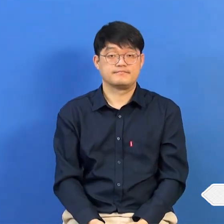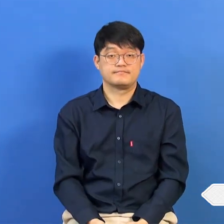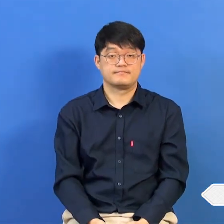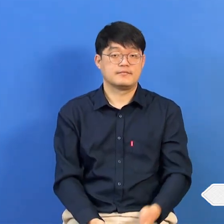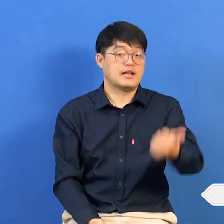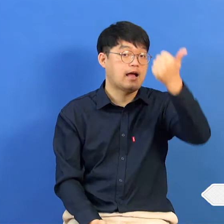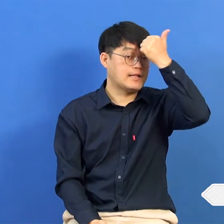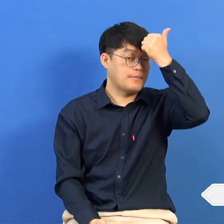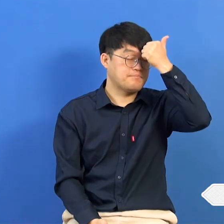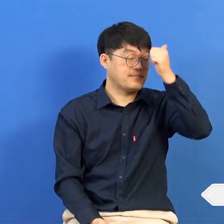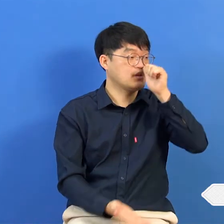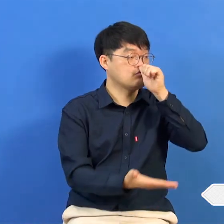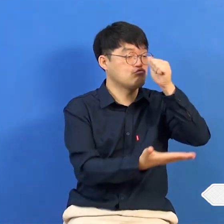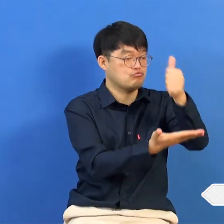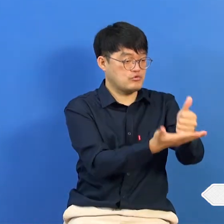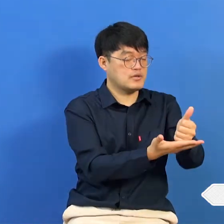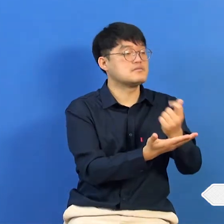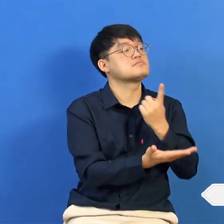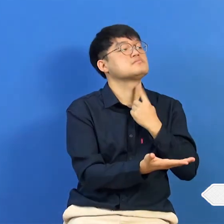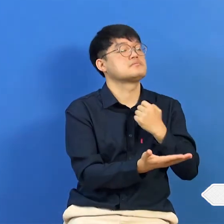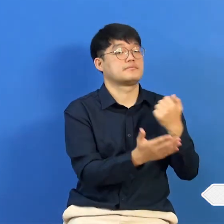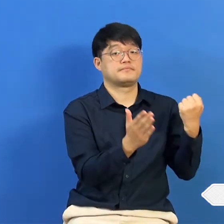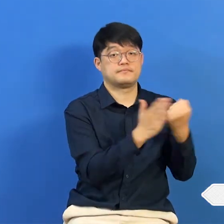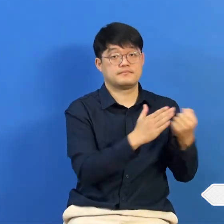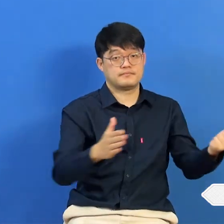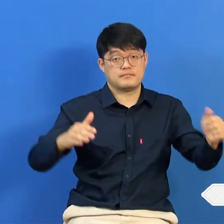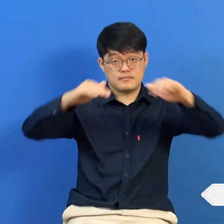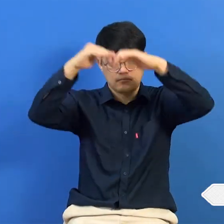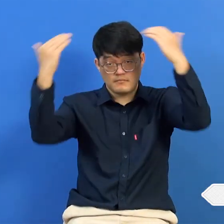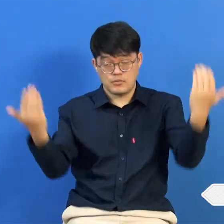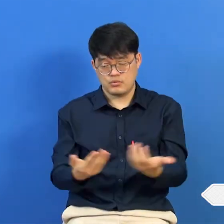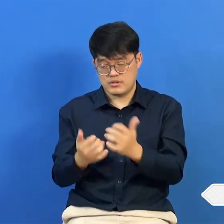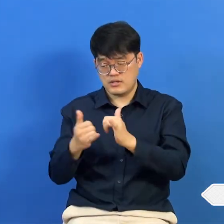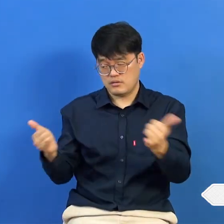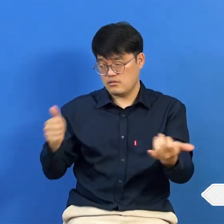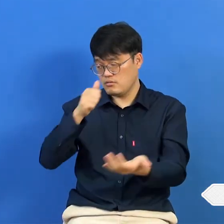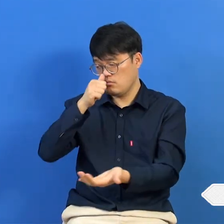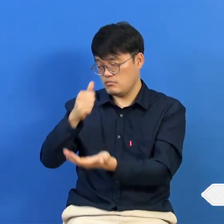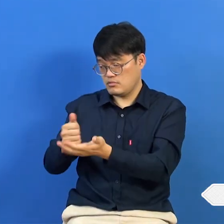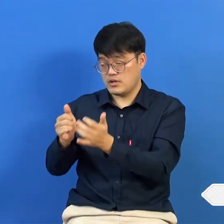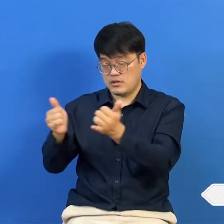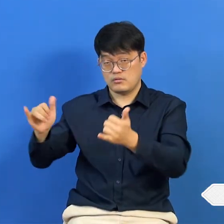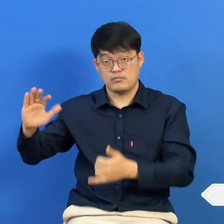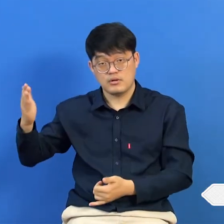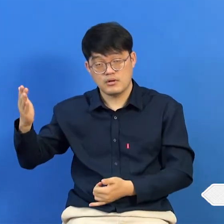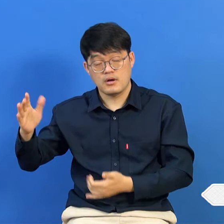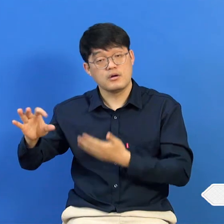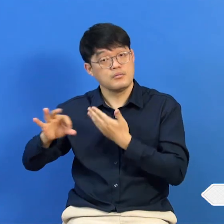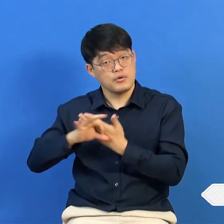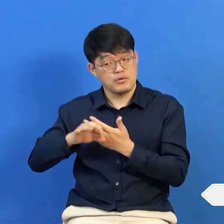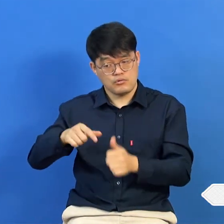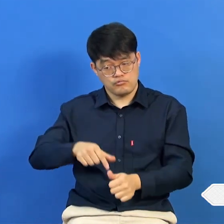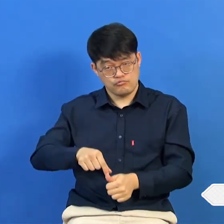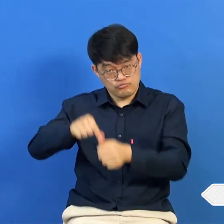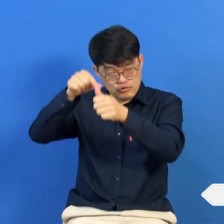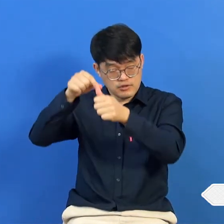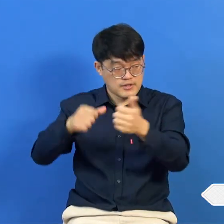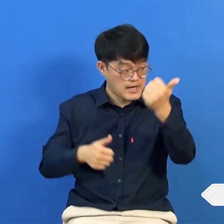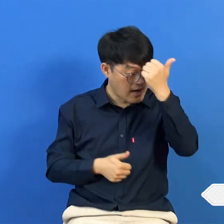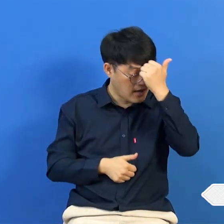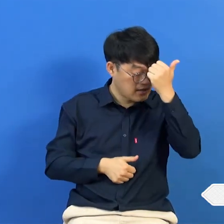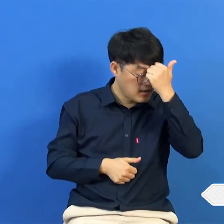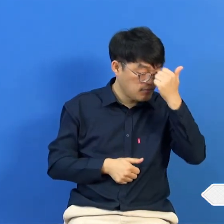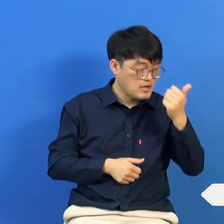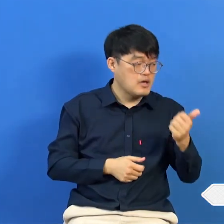아담이 범죄함으로 온 인류가 죄인이 되었지요. 그러면 구원이라는 것은 아담이 범죄하기